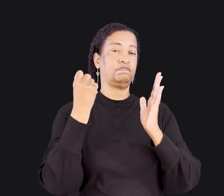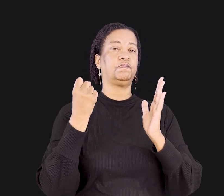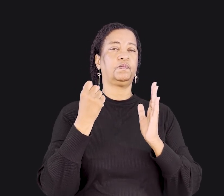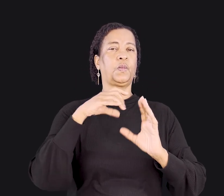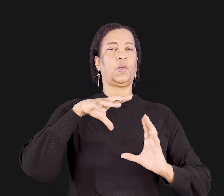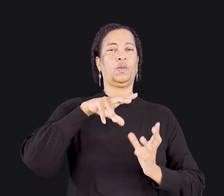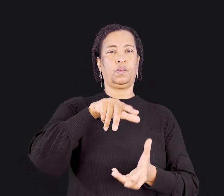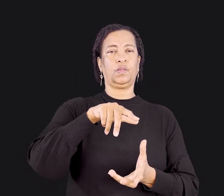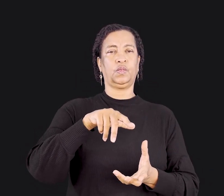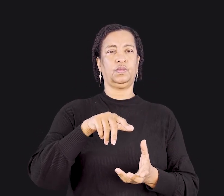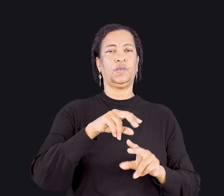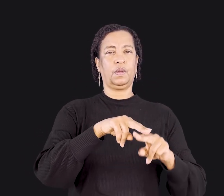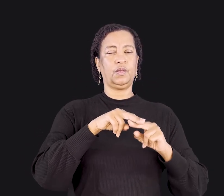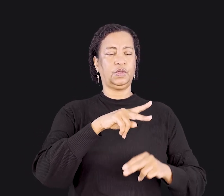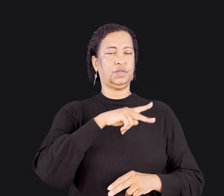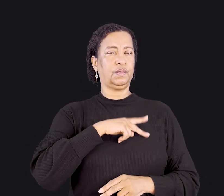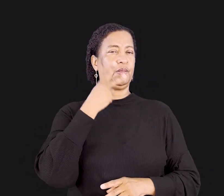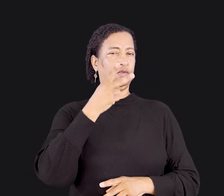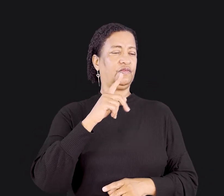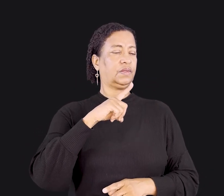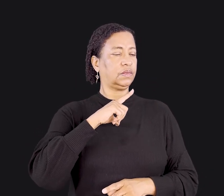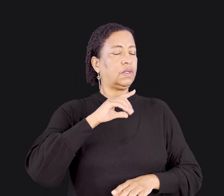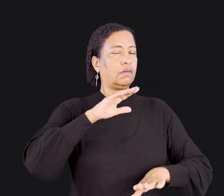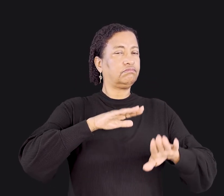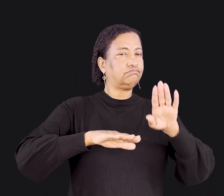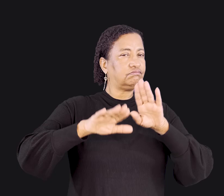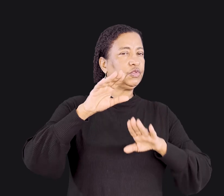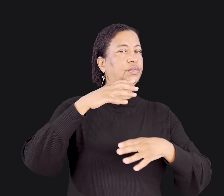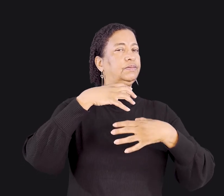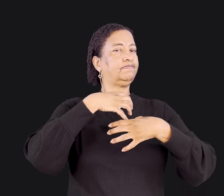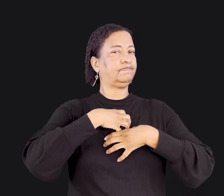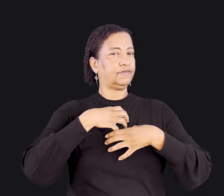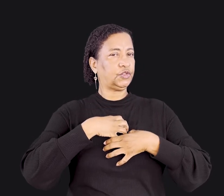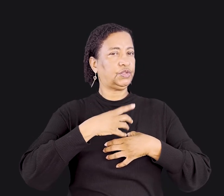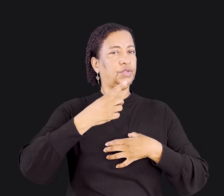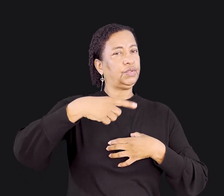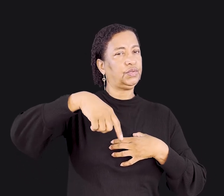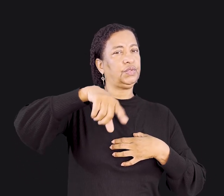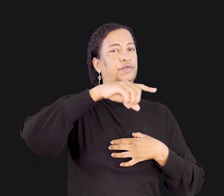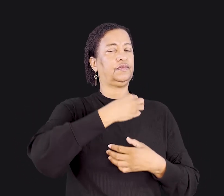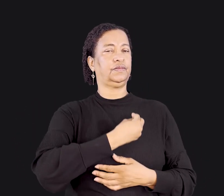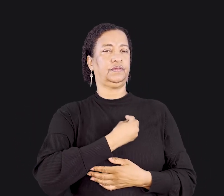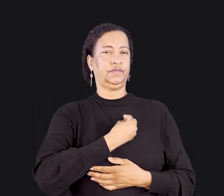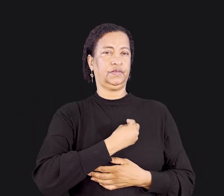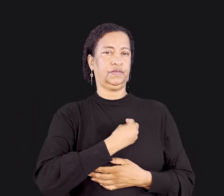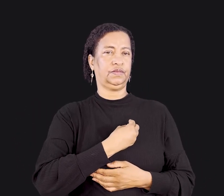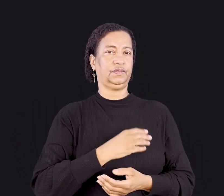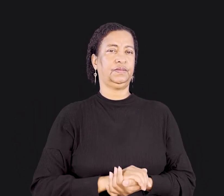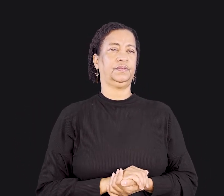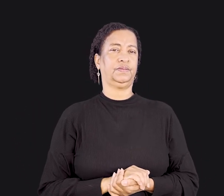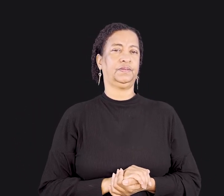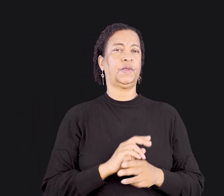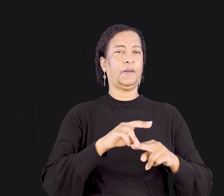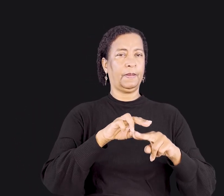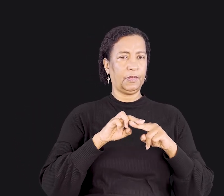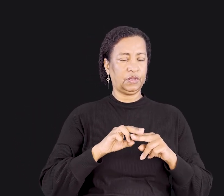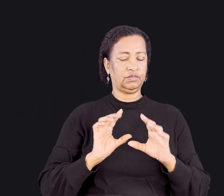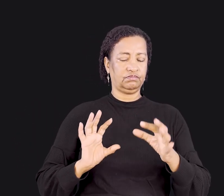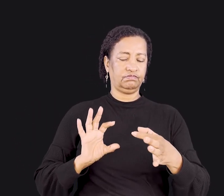isso que Paulo disse: tenham cuidado com a maneira como vocês vivem. Foi nesse contexto que